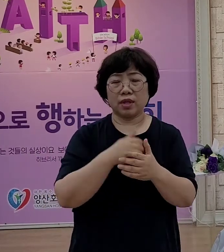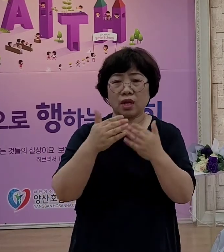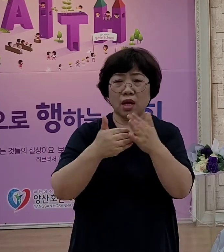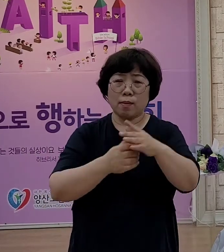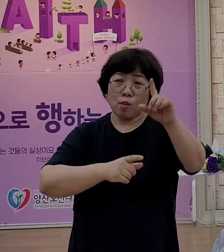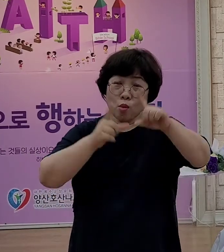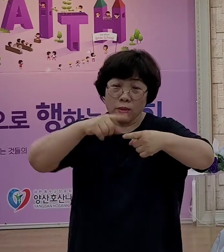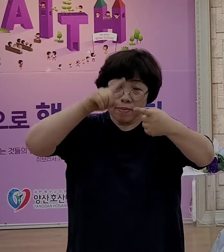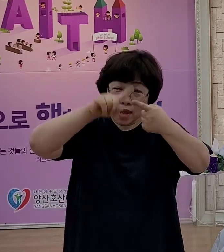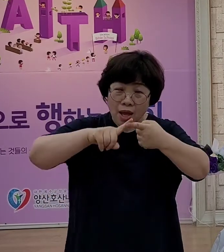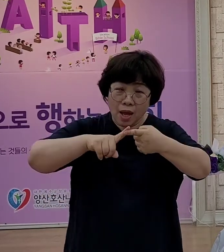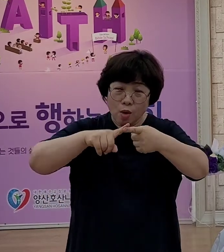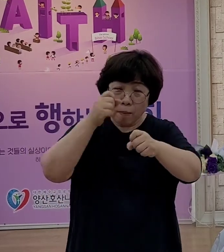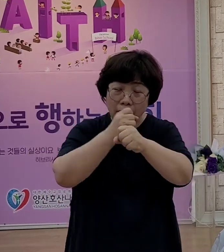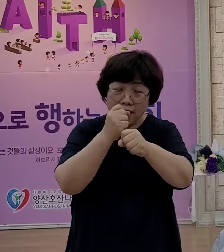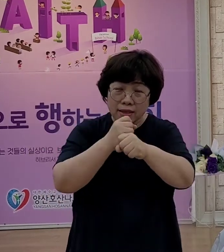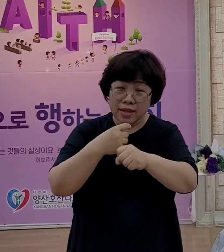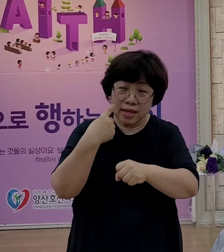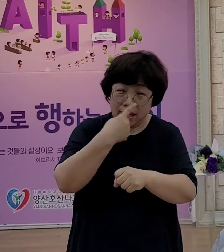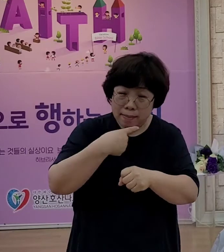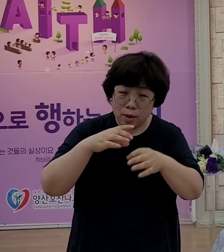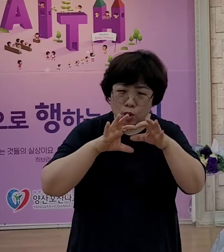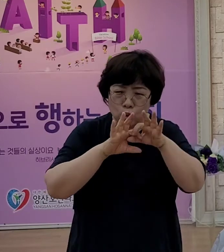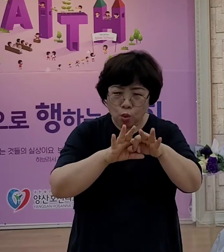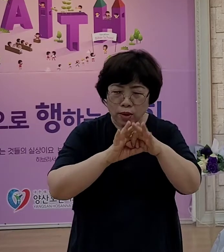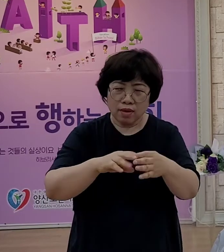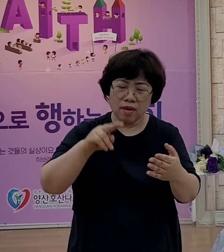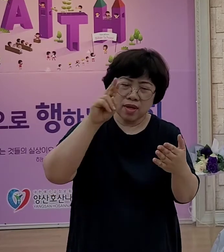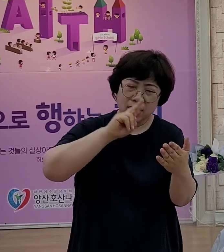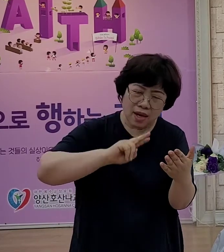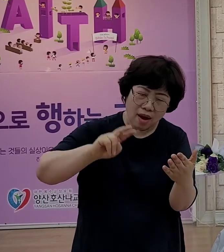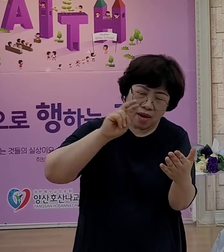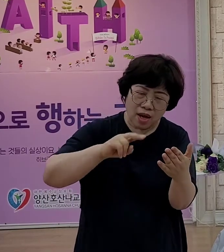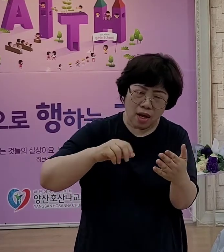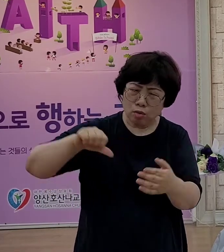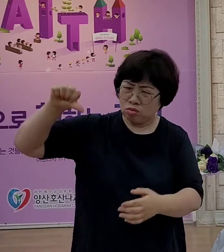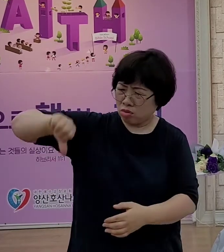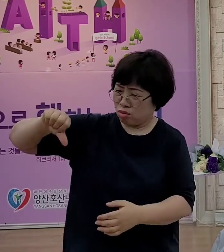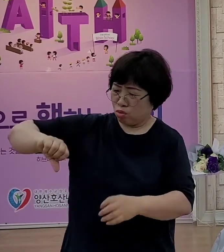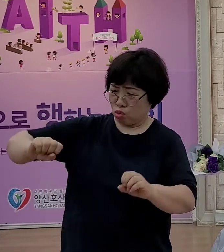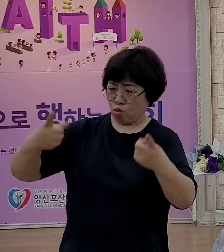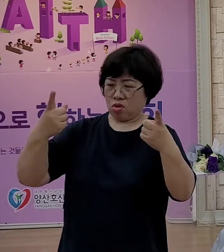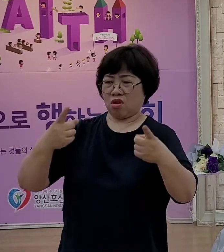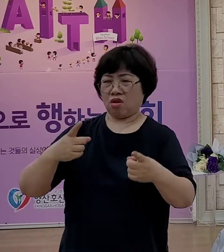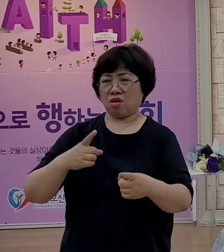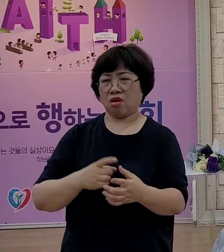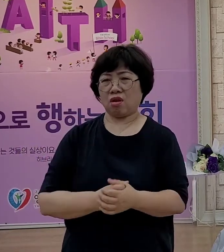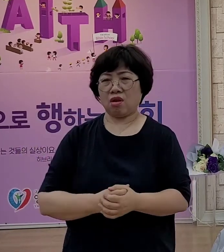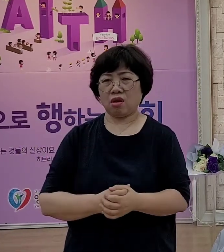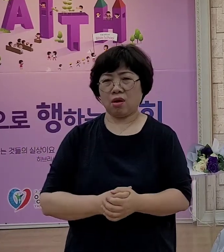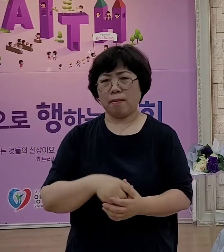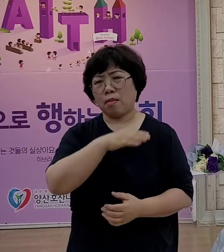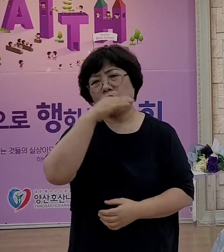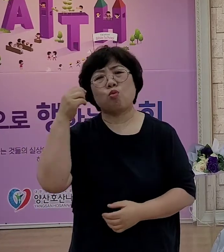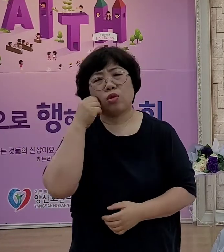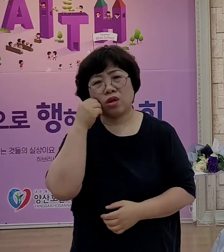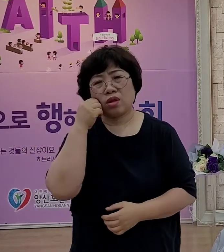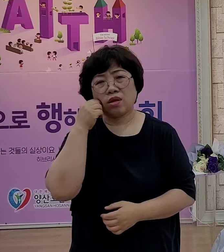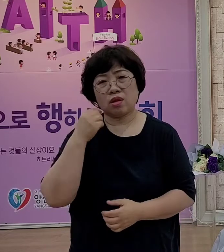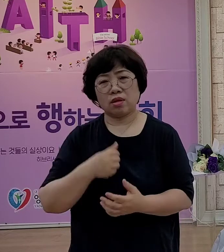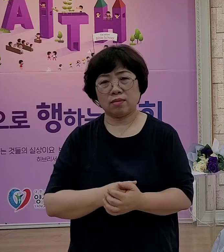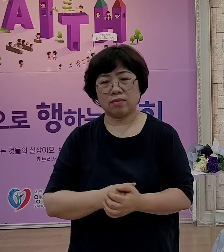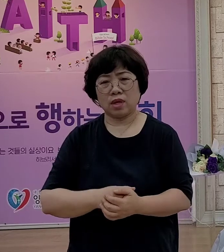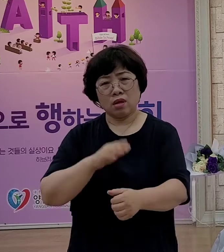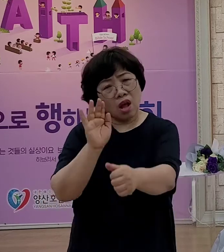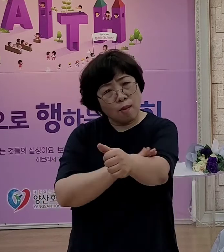하나님의 형상대로 지음받은 이 입에서 찬양과 저주가 나온다. 이게 정상이 아니고